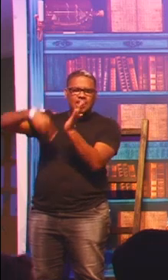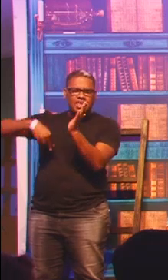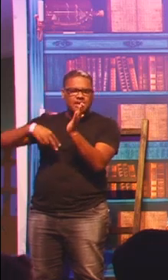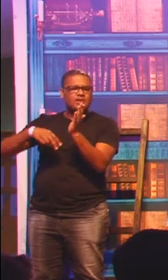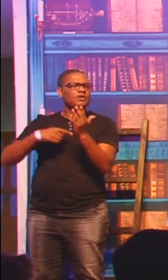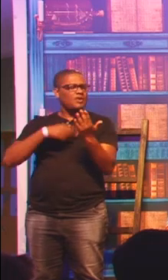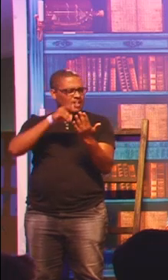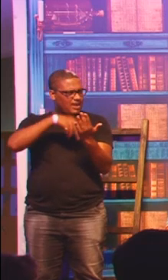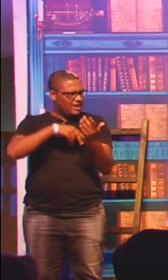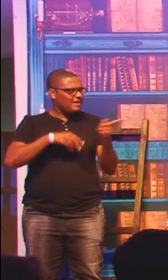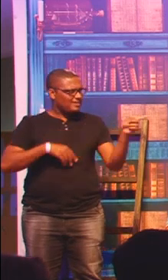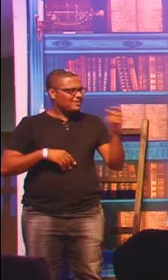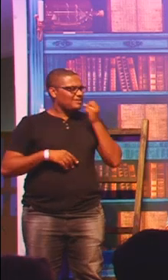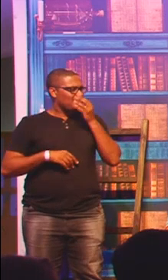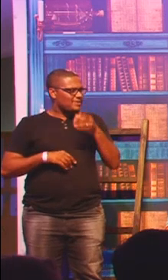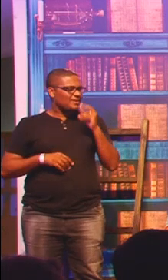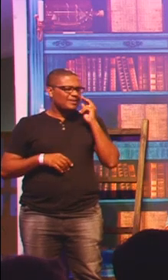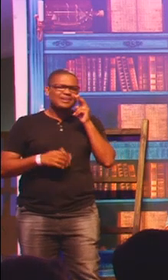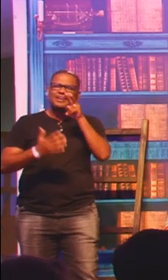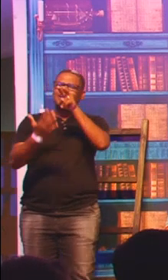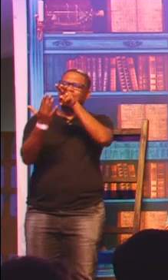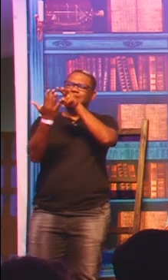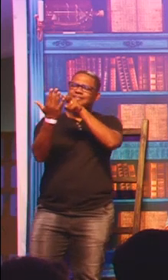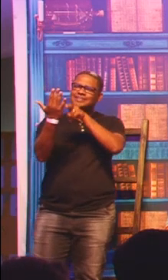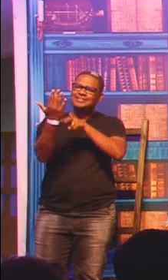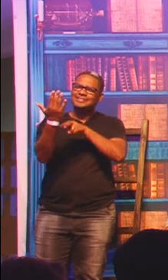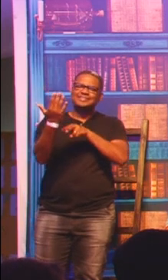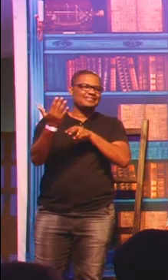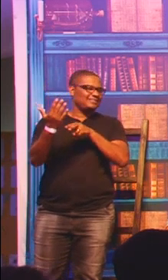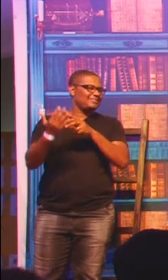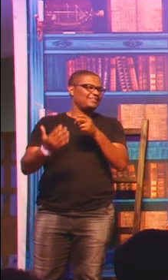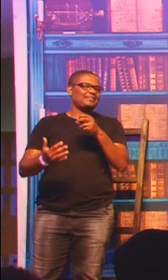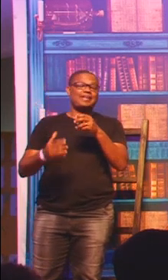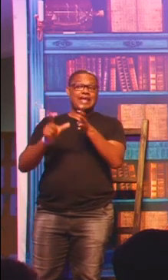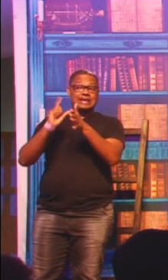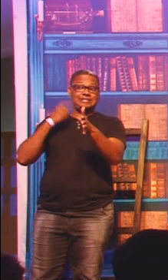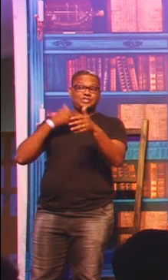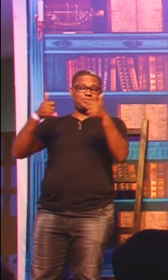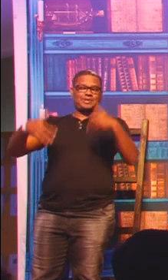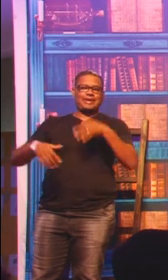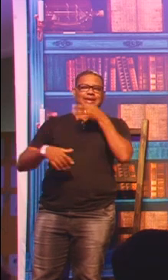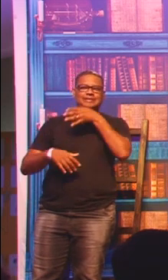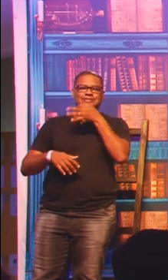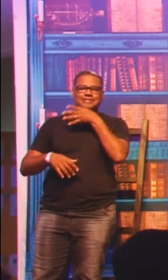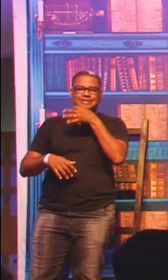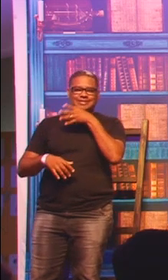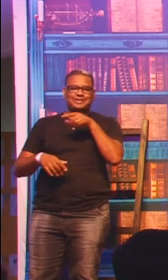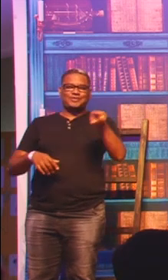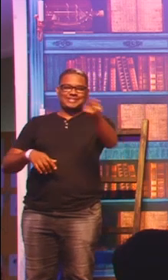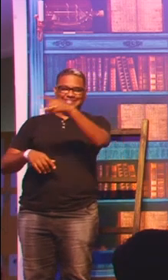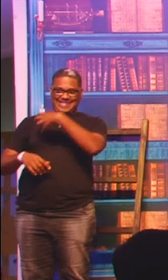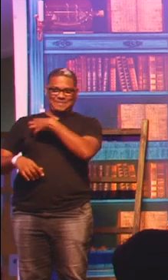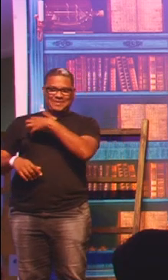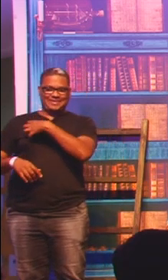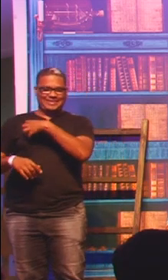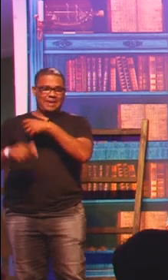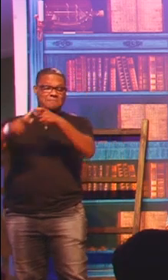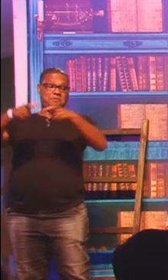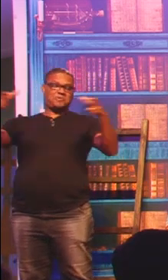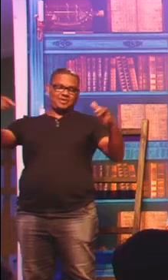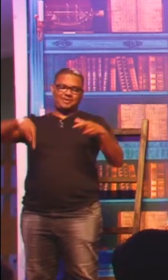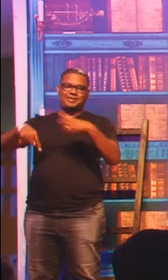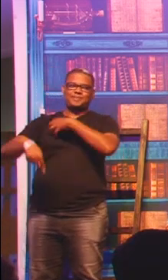li, e é interessante como eu leio como leitor. Mas antes eu vou contar uma coisinha engraçada para vocês, porque vocês são da Bahia, né? A maioria